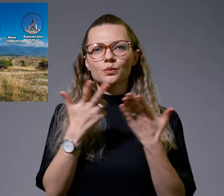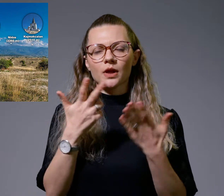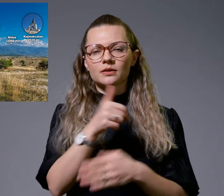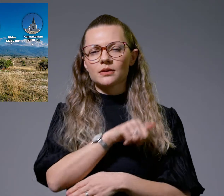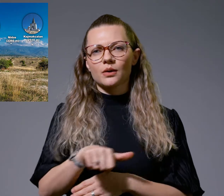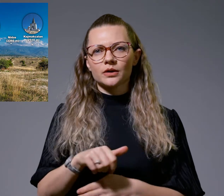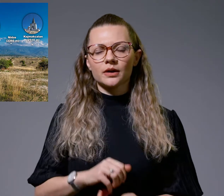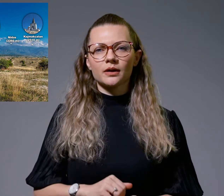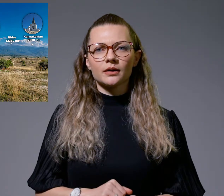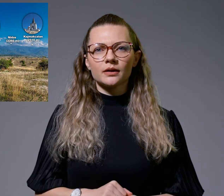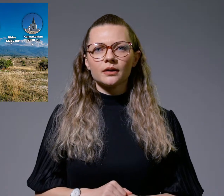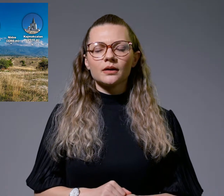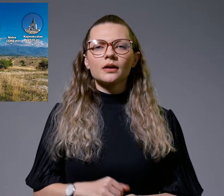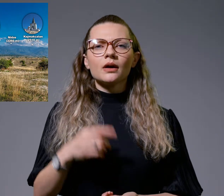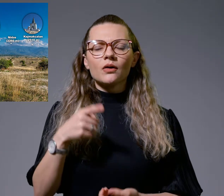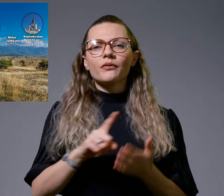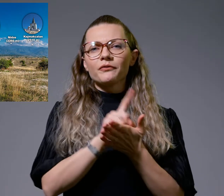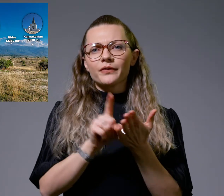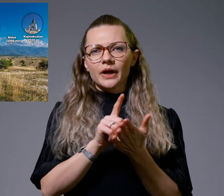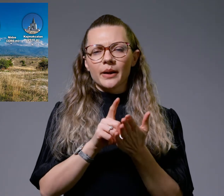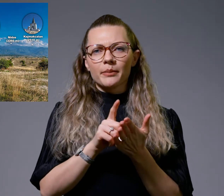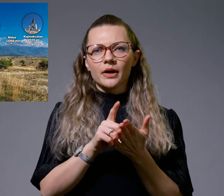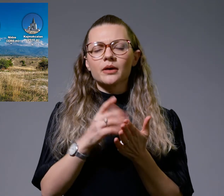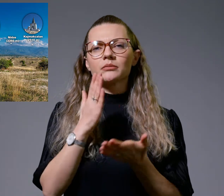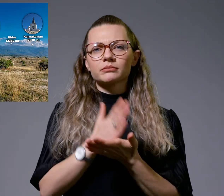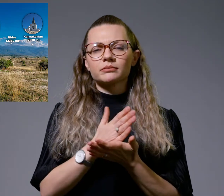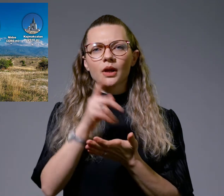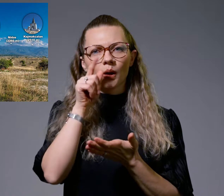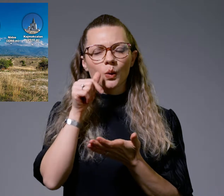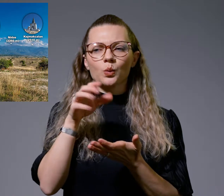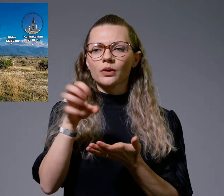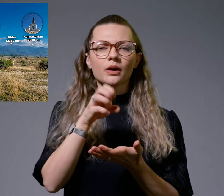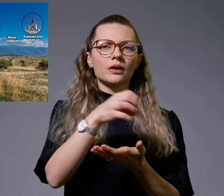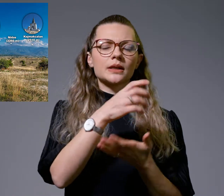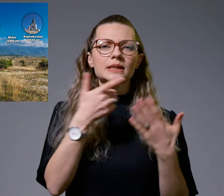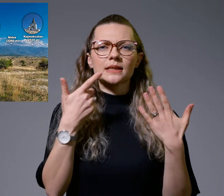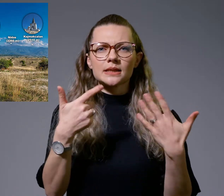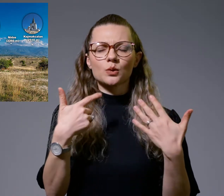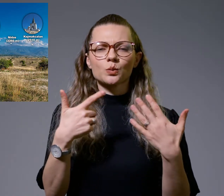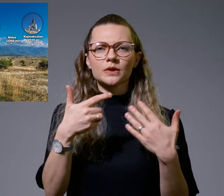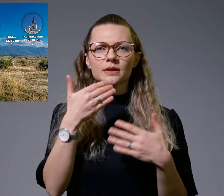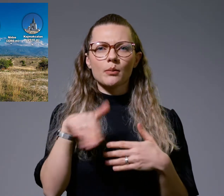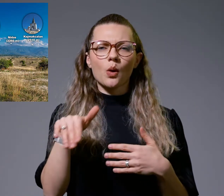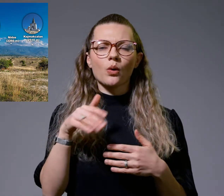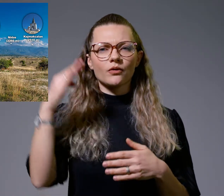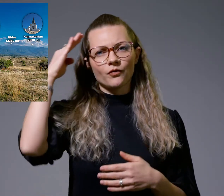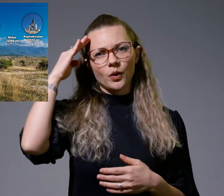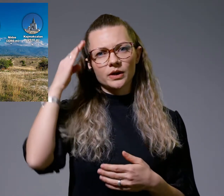1918 година. За тоа време биле мобилизирани повеќе од 70 милиони војници, од